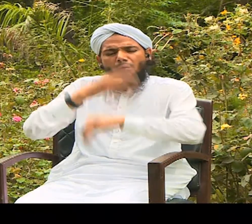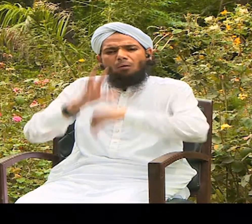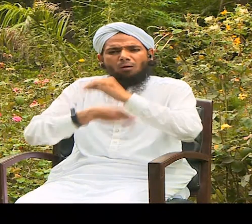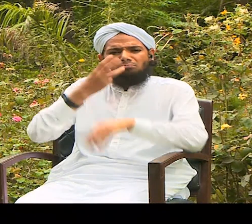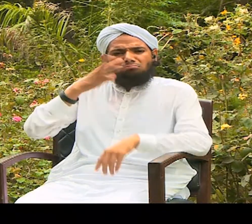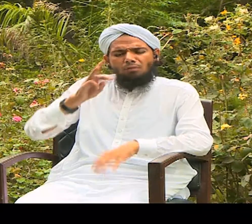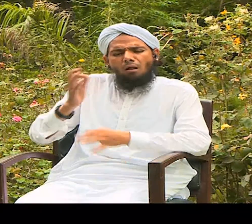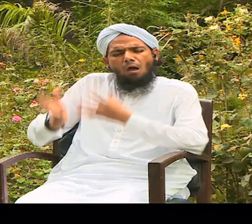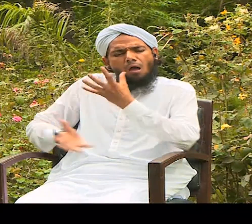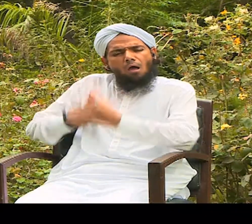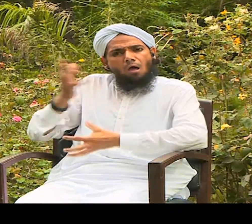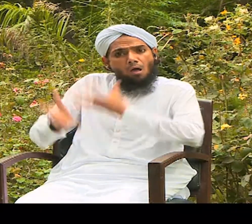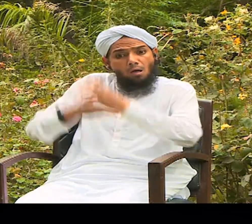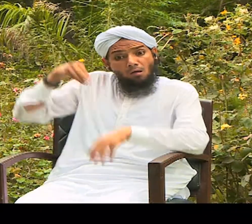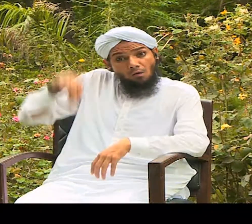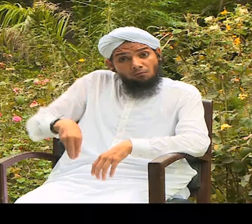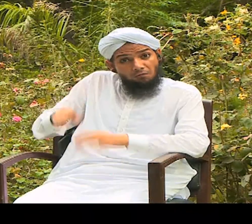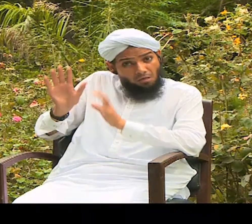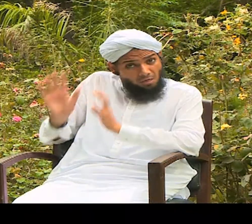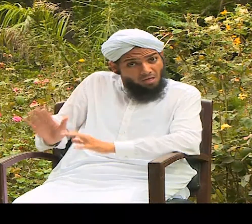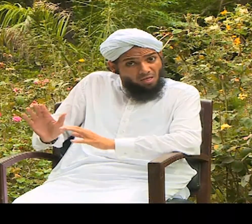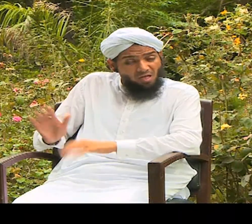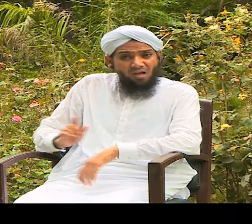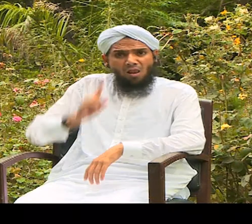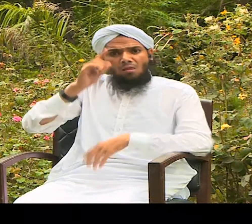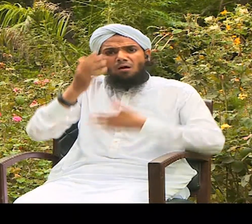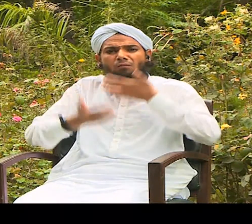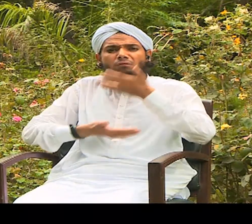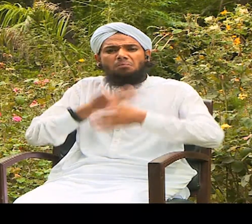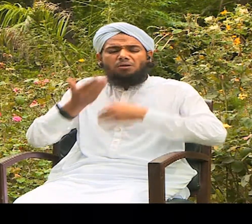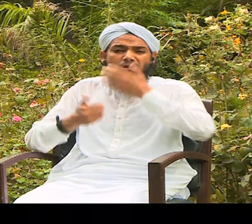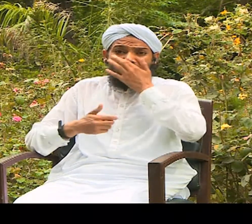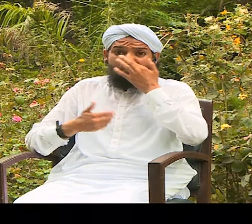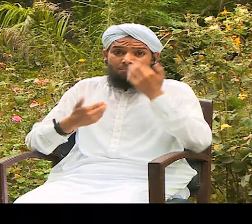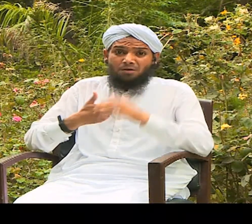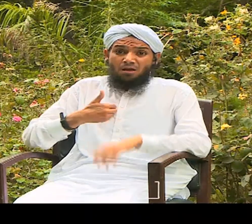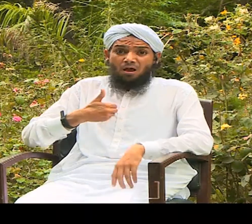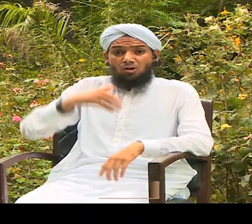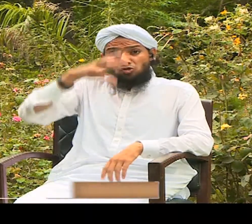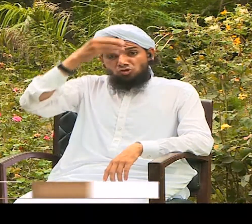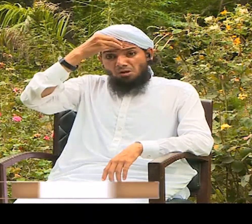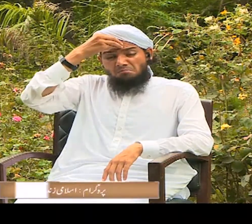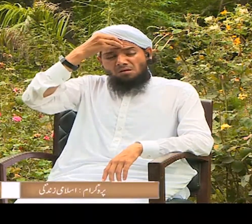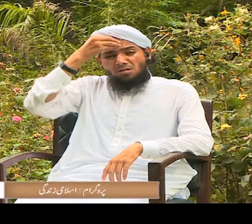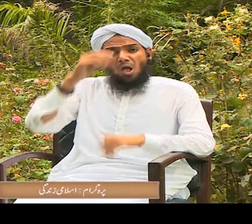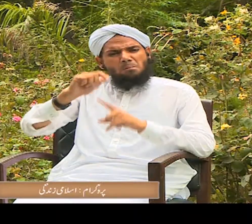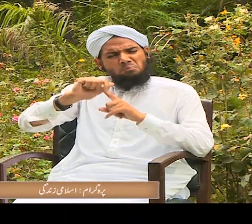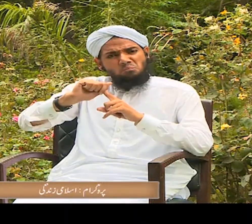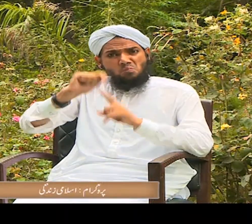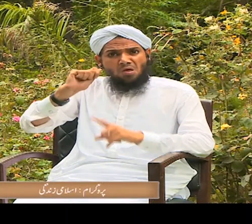برابر جہنم کی آگ کا مزہ چکھے گا، کیونکہ اللہ پاک فرماتا ہے، میں نے اپنے اوپر یہ بات لازم کر لی ہے